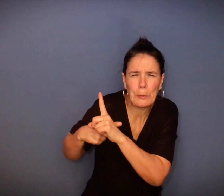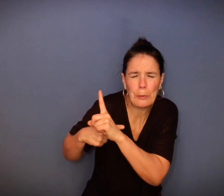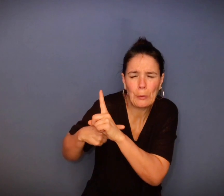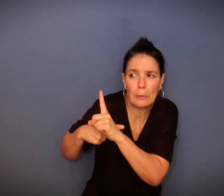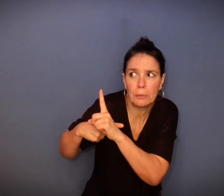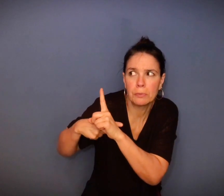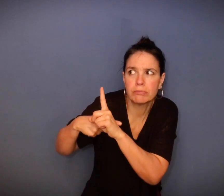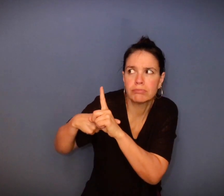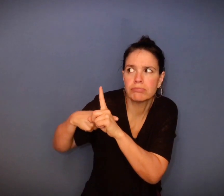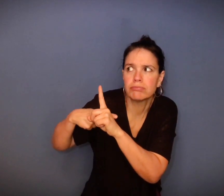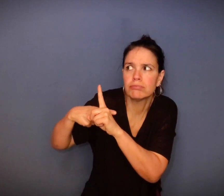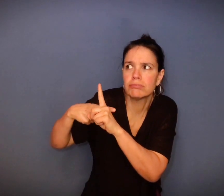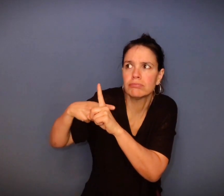pour pouvoir repartir.